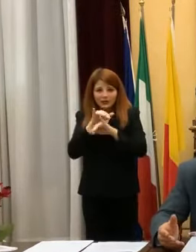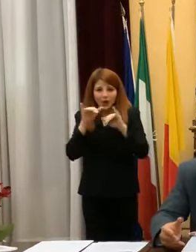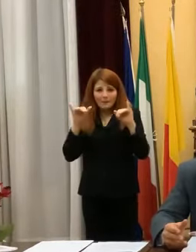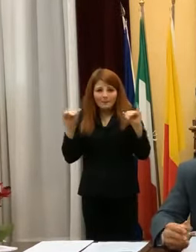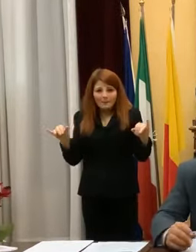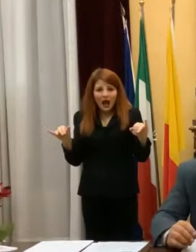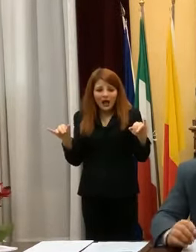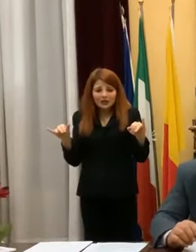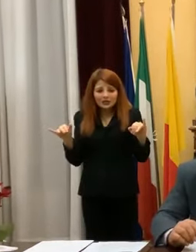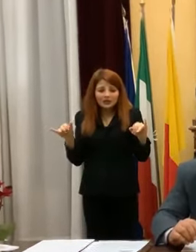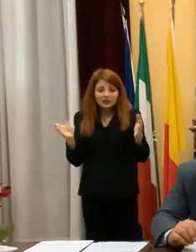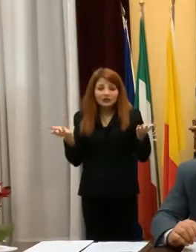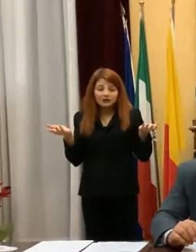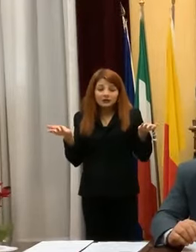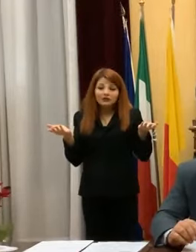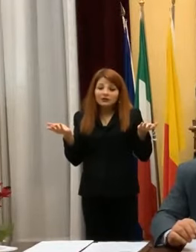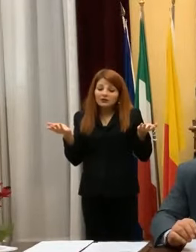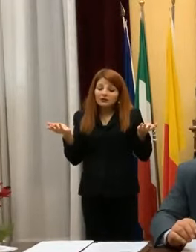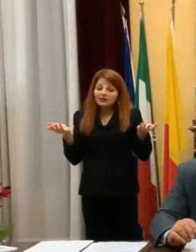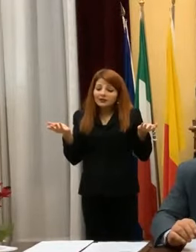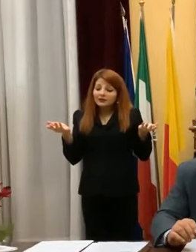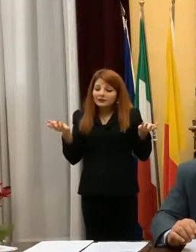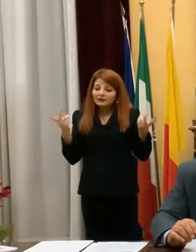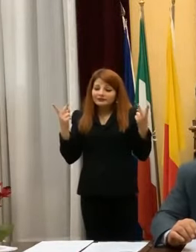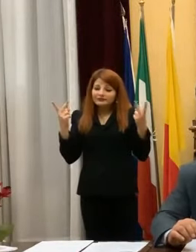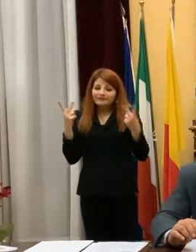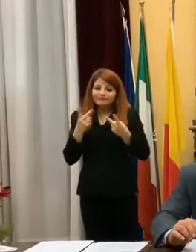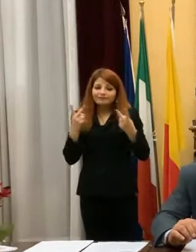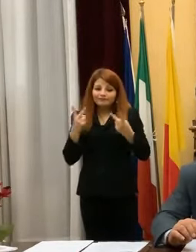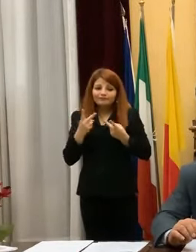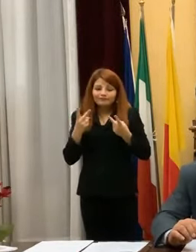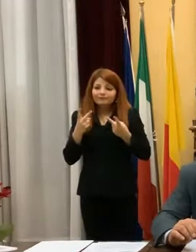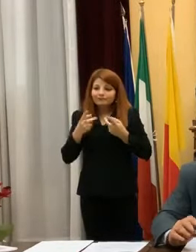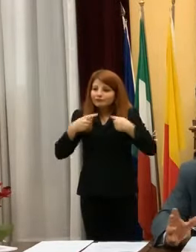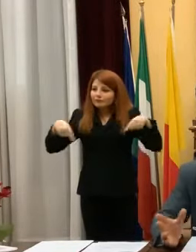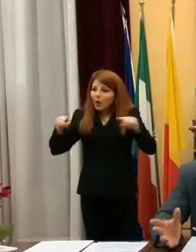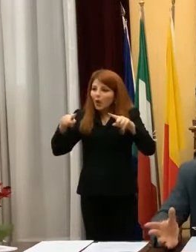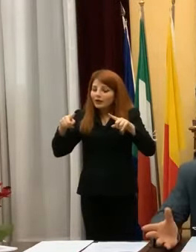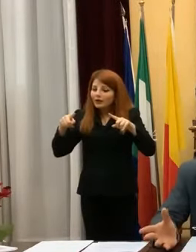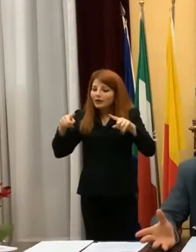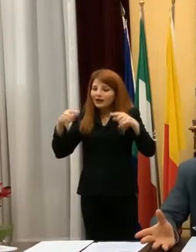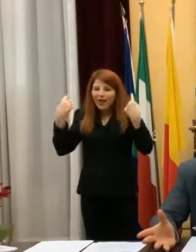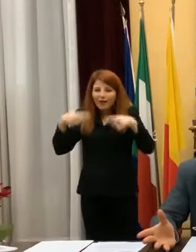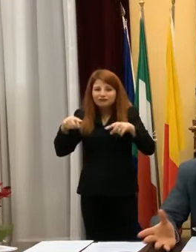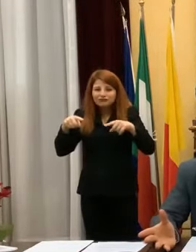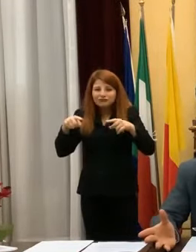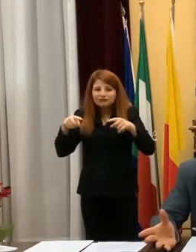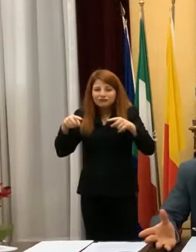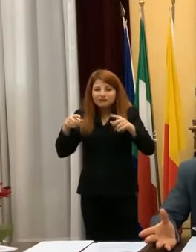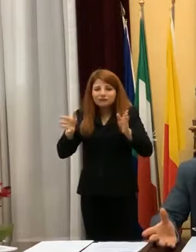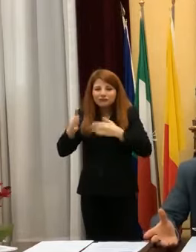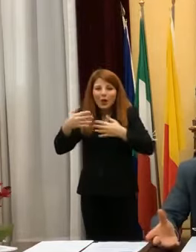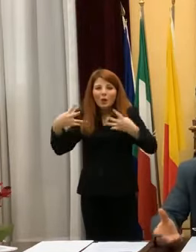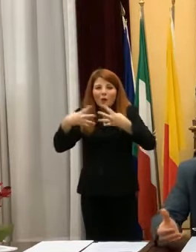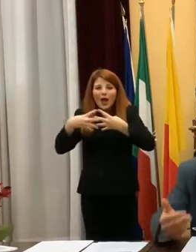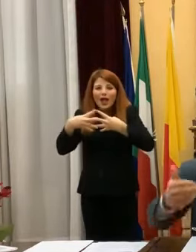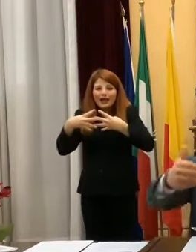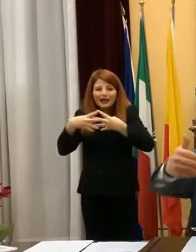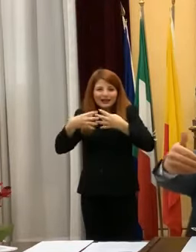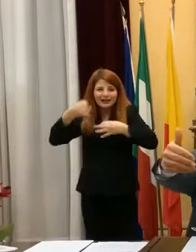C'era sì, non solo un vuoto di idee, perché non si aveva idea di ciò